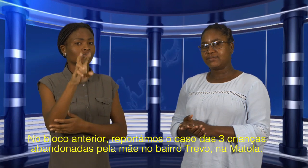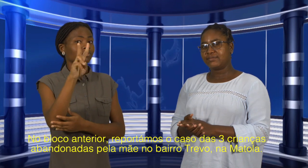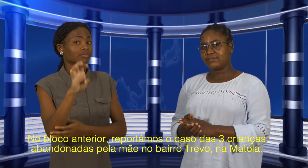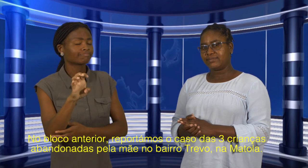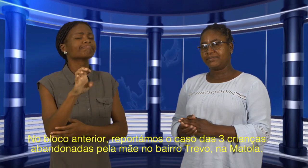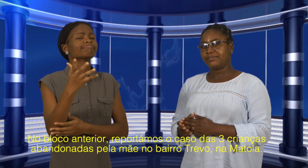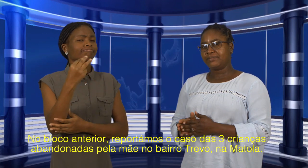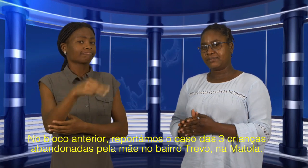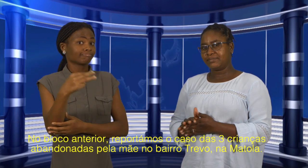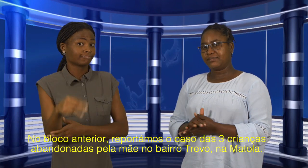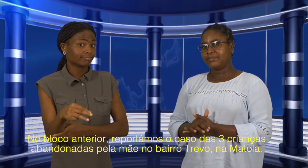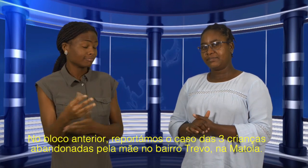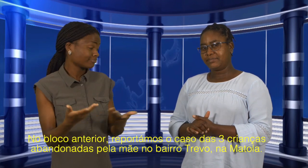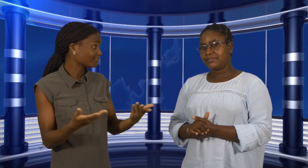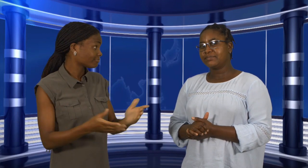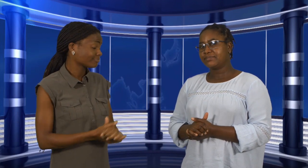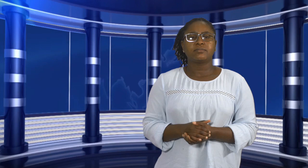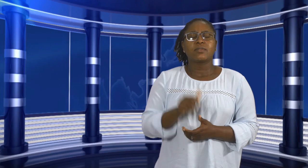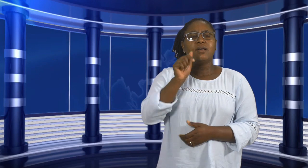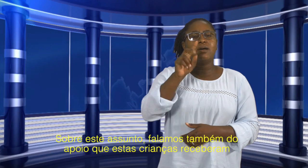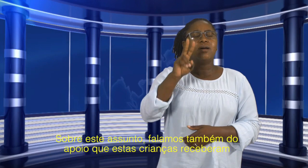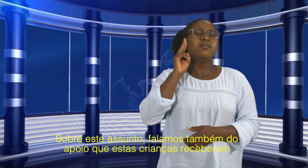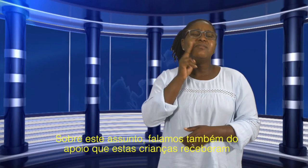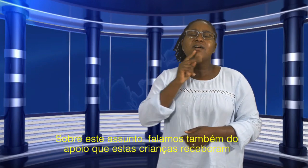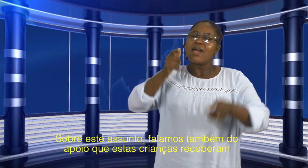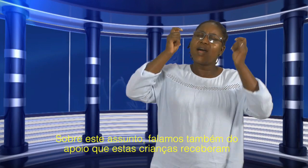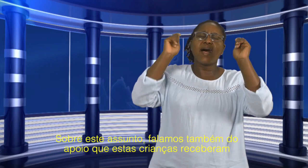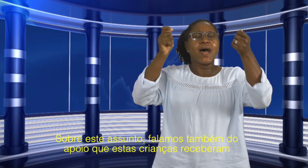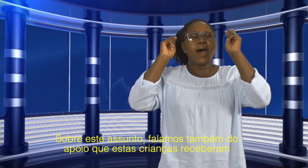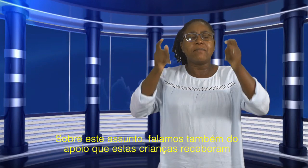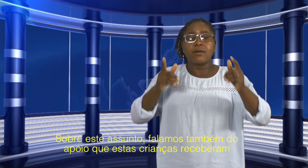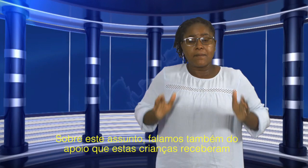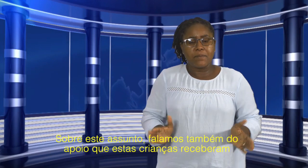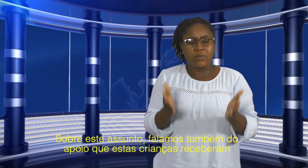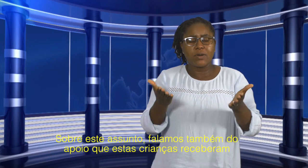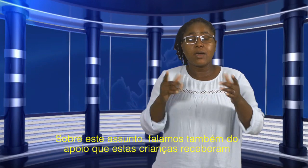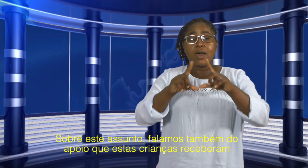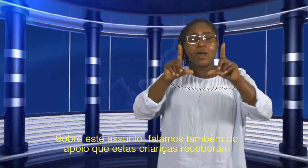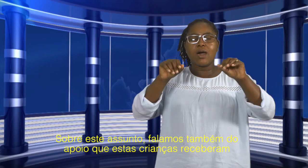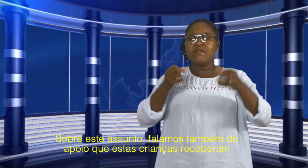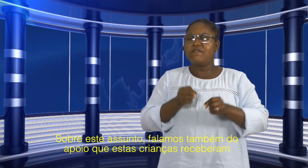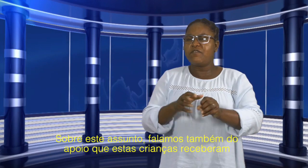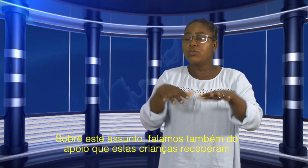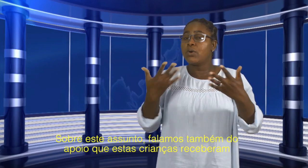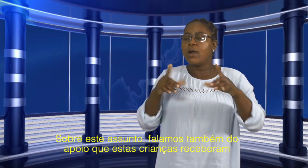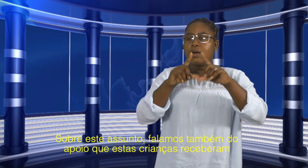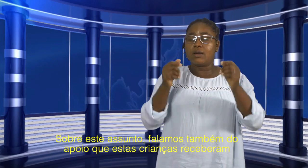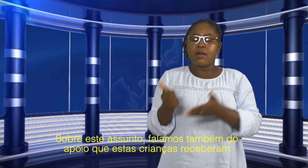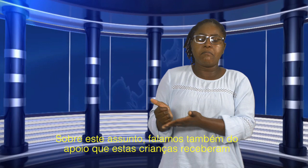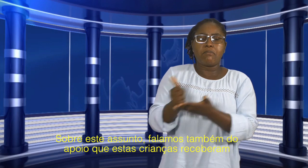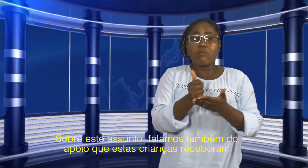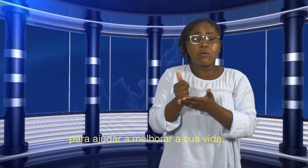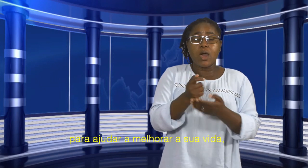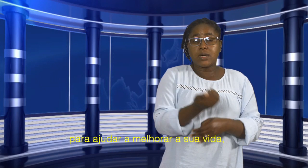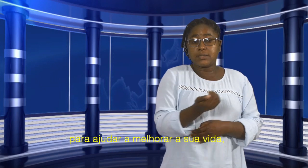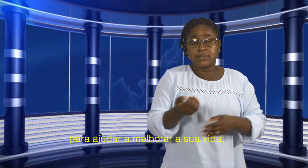mãe, no bairro Trevo, no município da Amatola. Sobre este assunto, falamos também do apoio que estas crianças